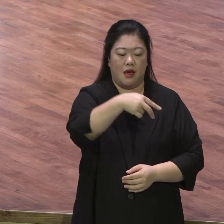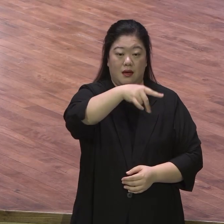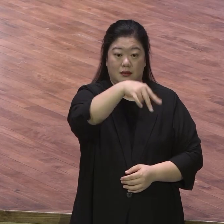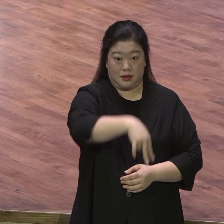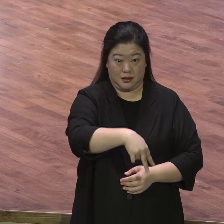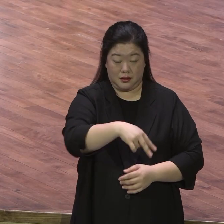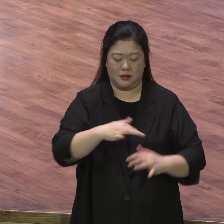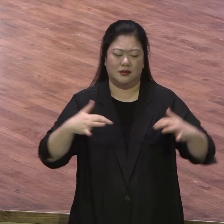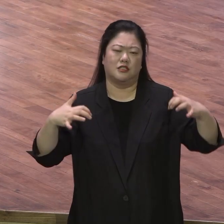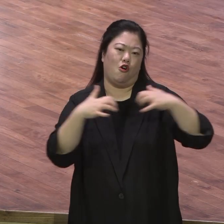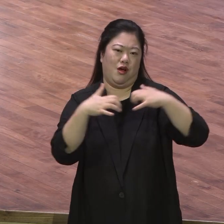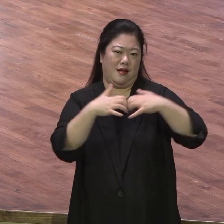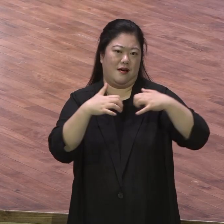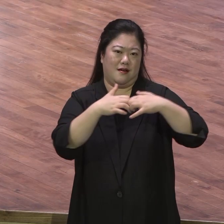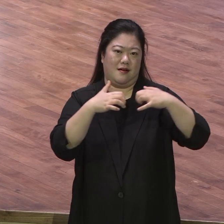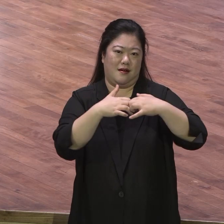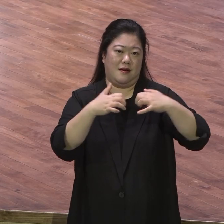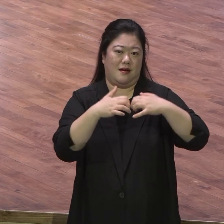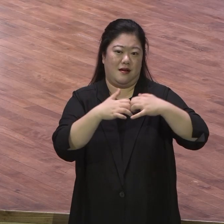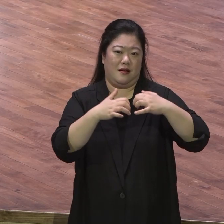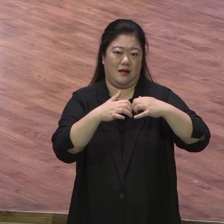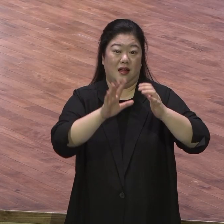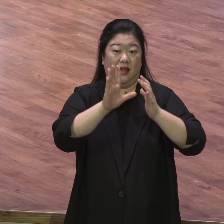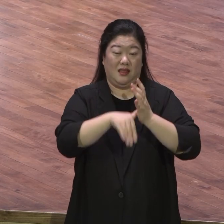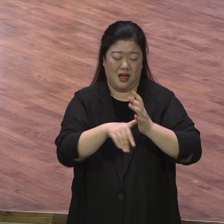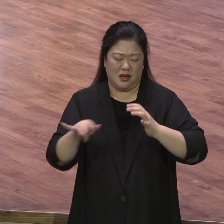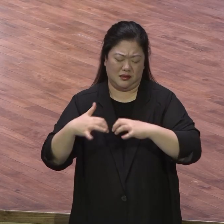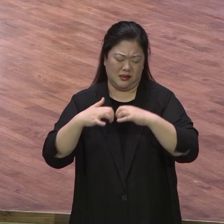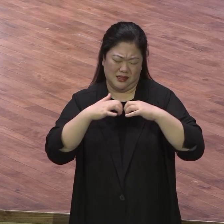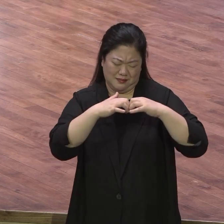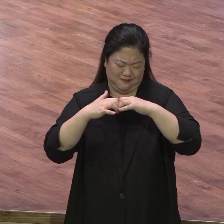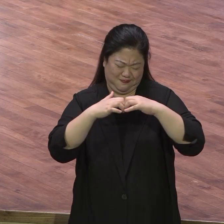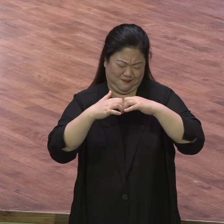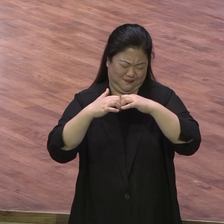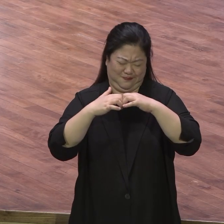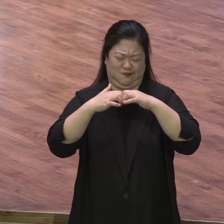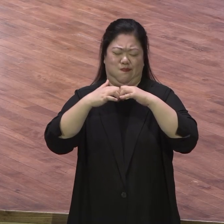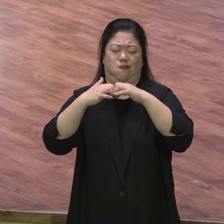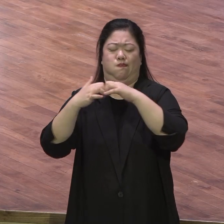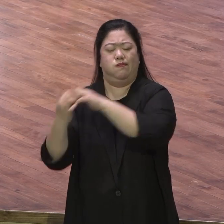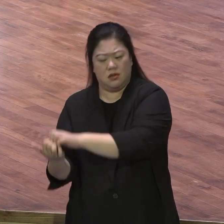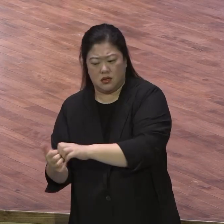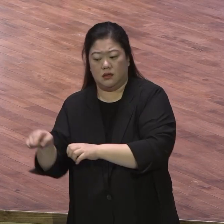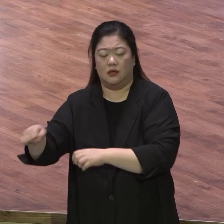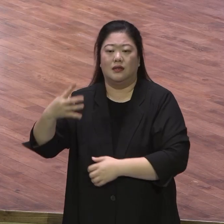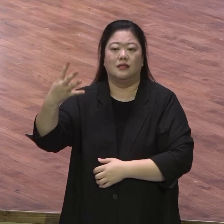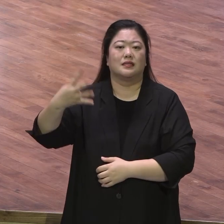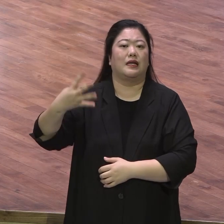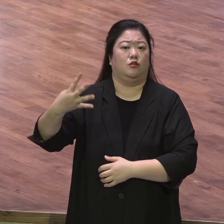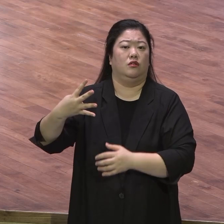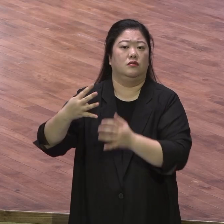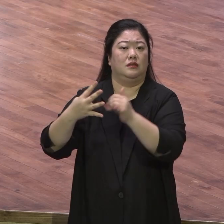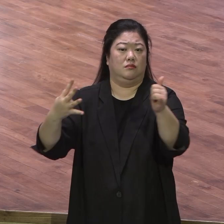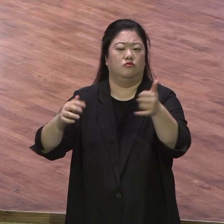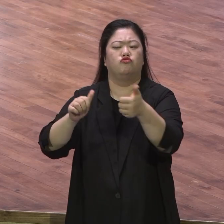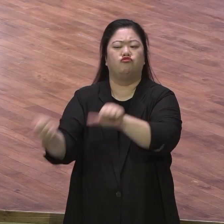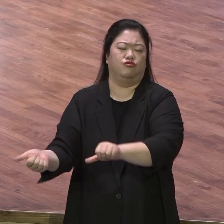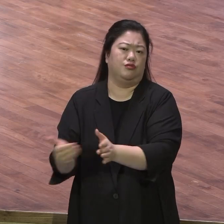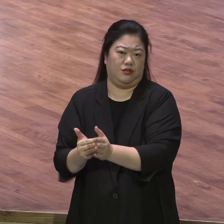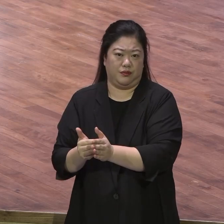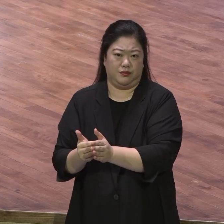이스라엘 백성들이 4천명이 죽는 참패를 당합니다. 이때 이스라엘 장로들이